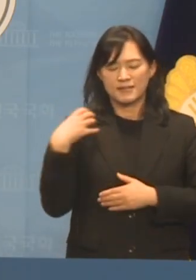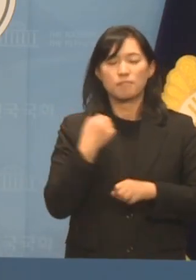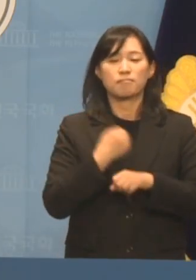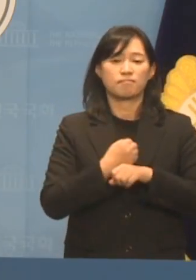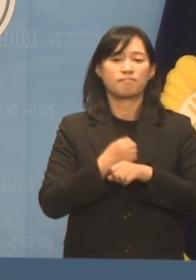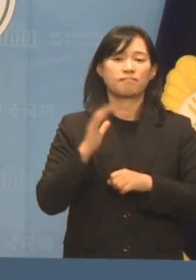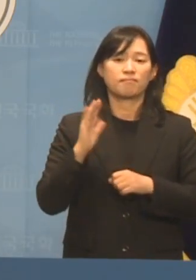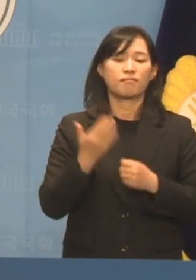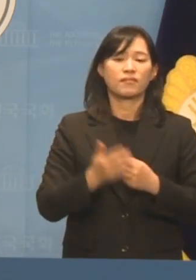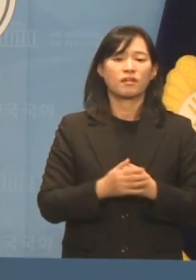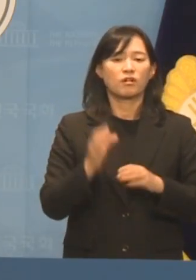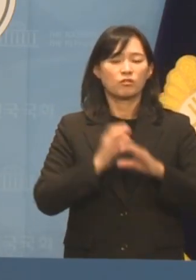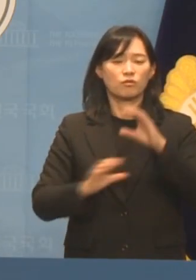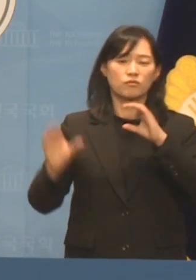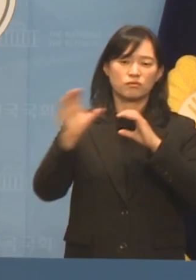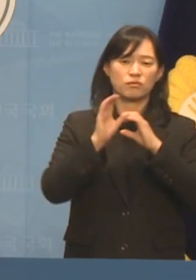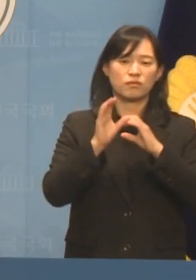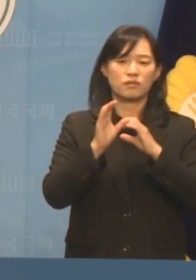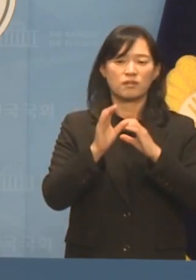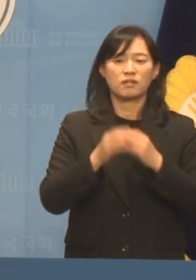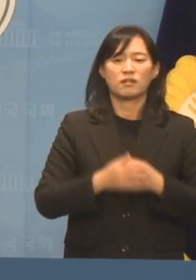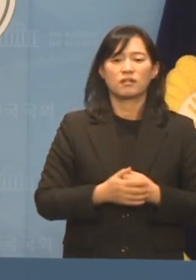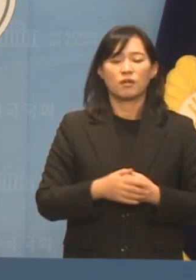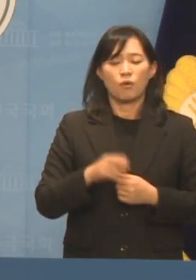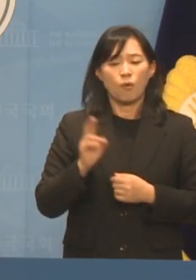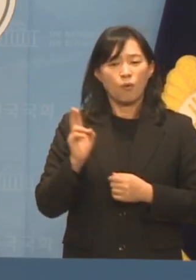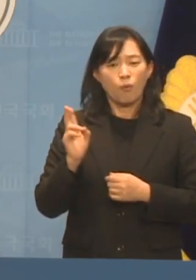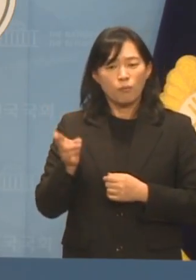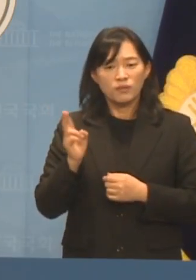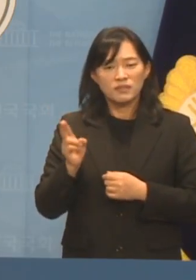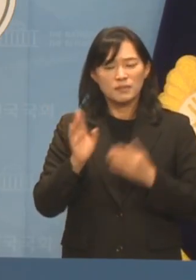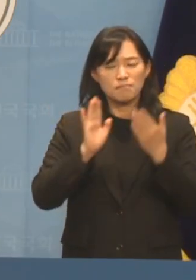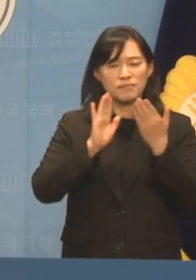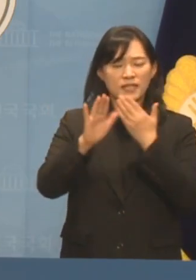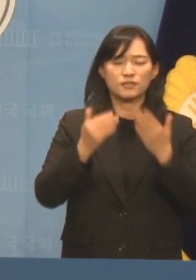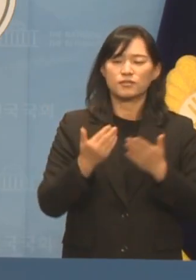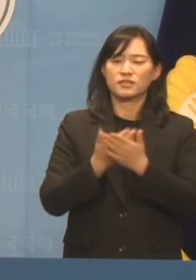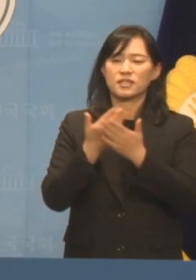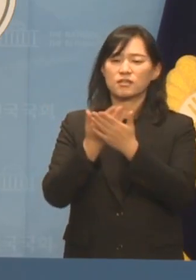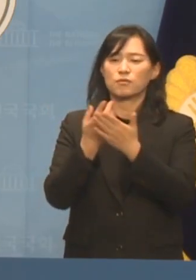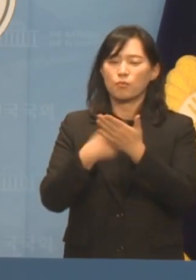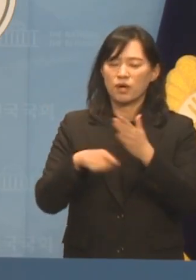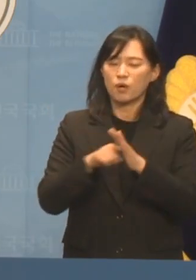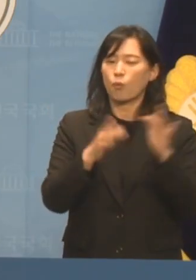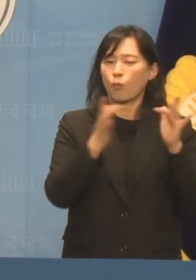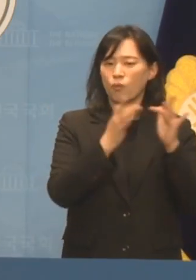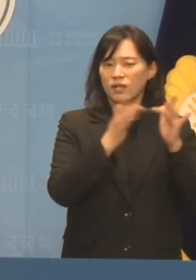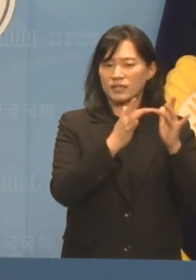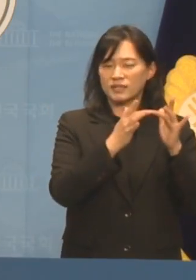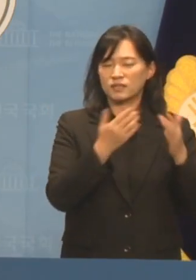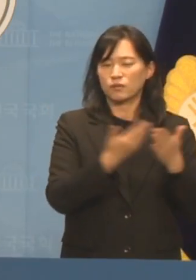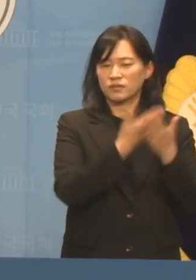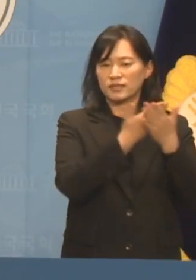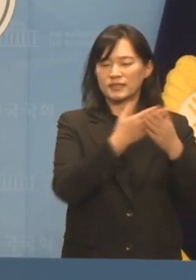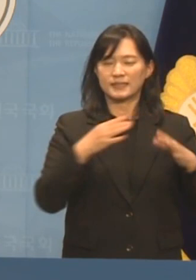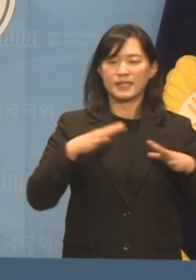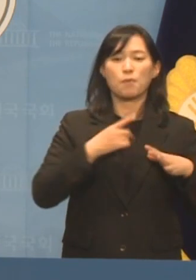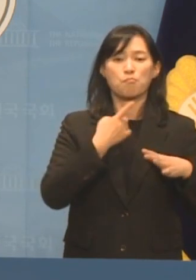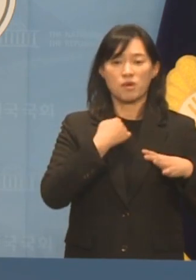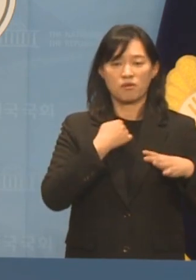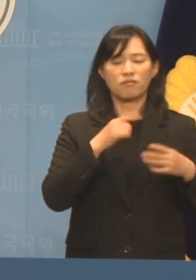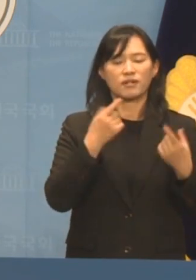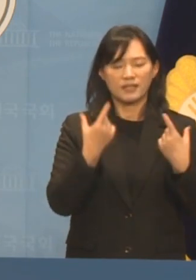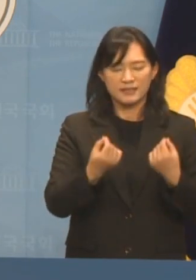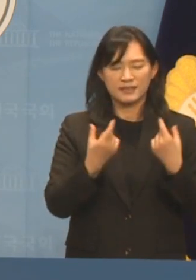합니다. 더욱이 기사를 통해 홈플러스의 미래 성장을 책임지는 온라인 사업의 성장을 자랑한 만큼